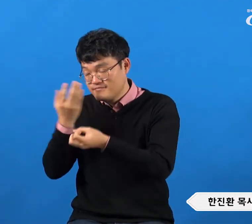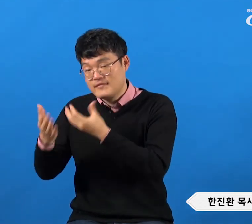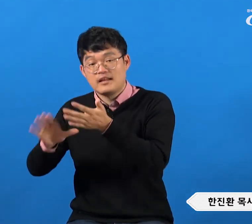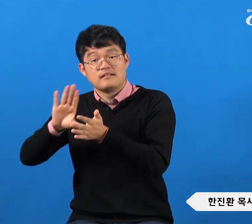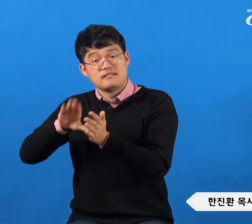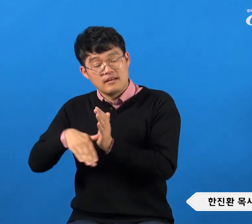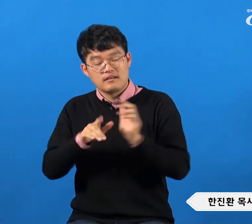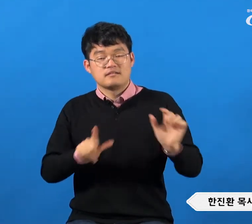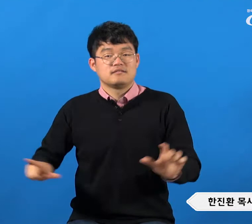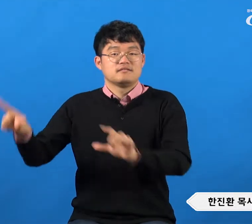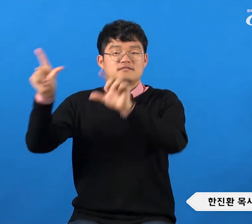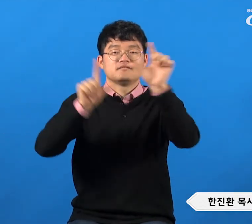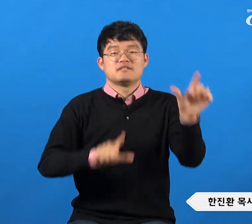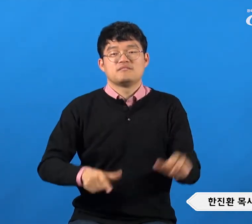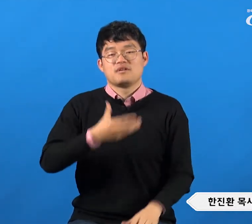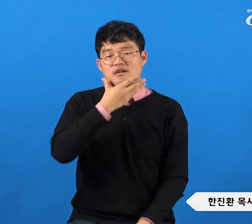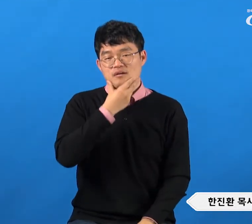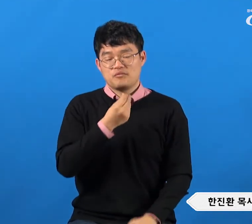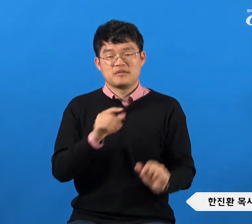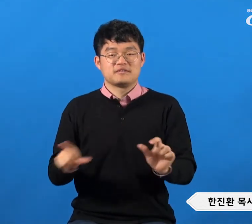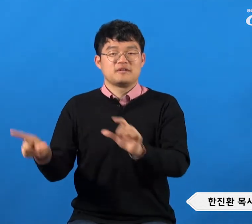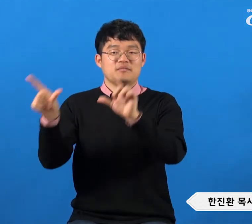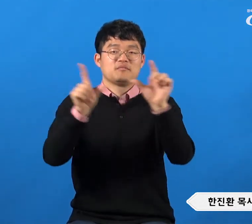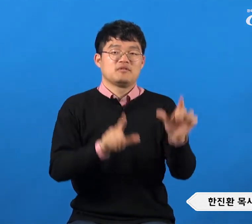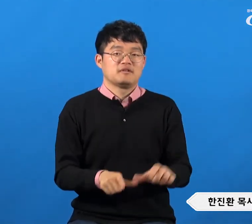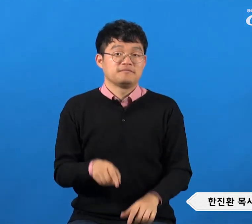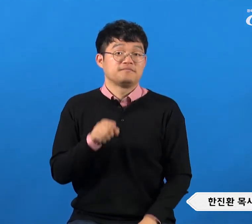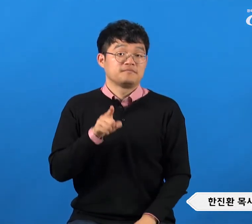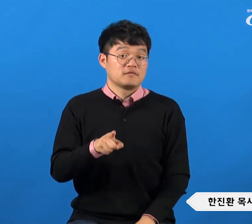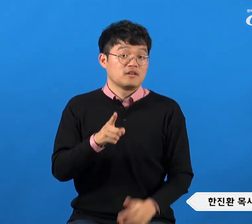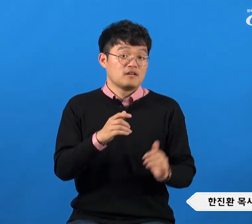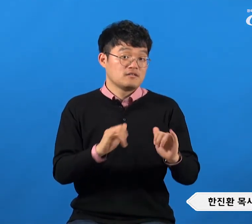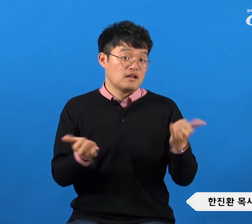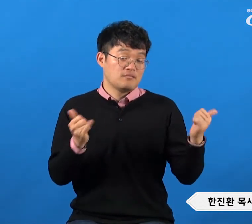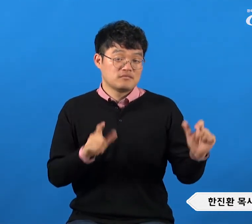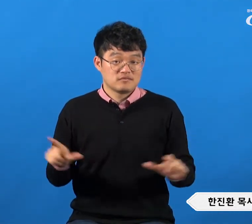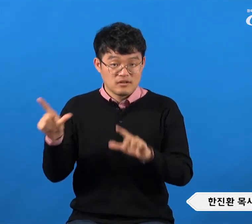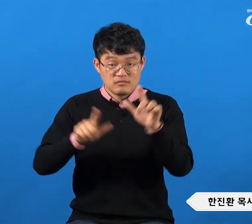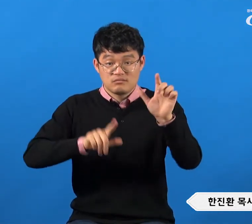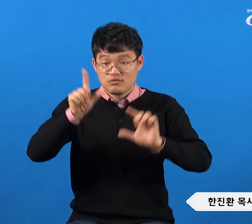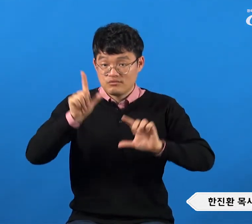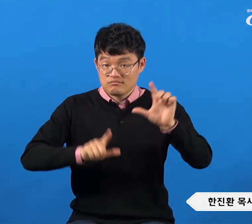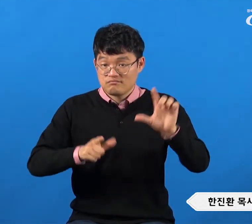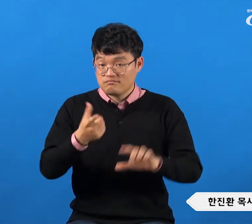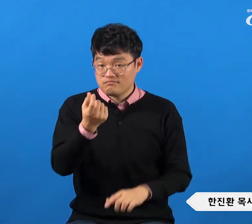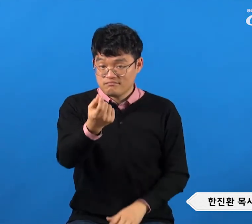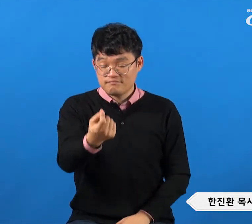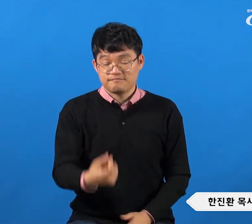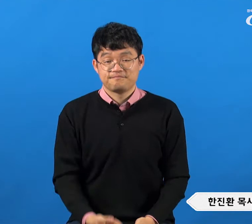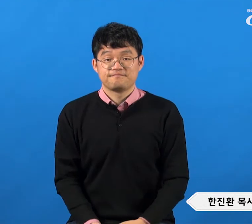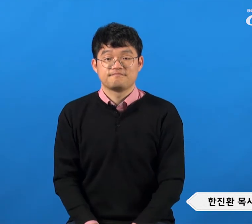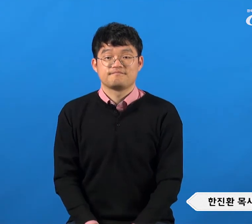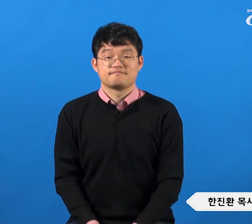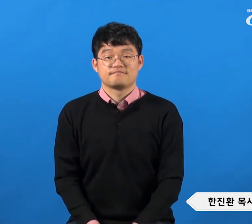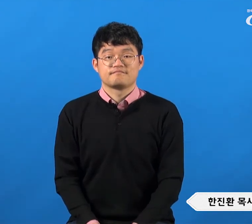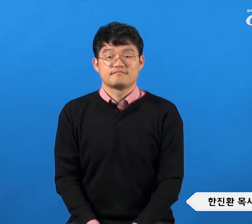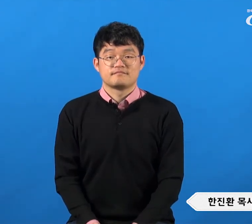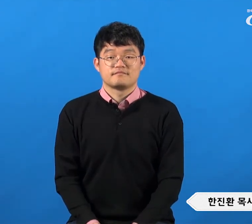때에 그 삶이 행복한 삶입니다. 그게 사람 사는 거 아니겠습니까?